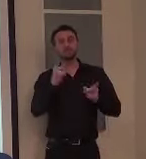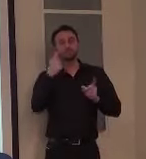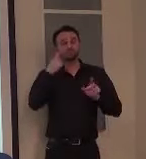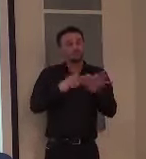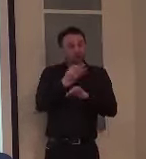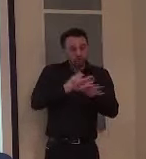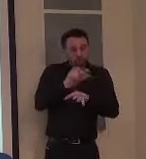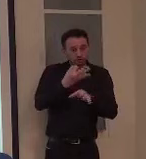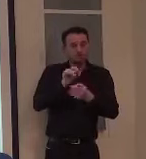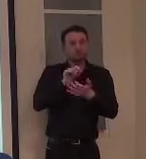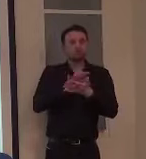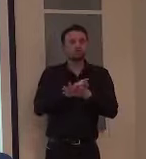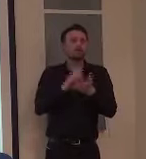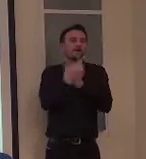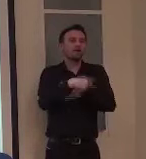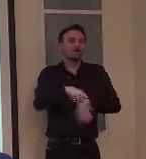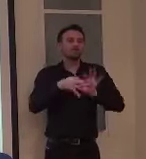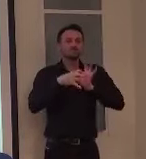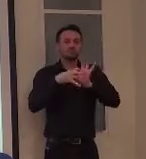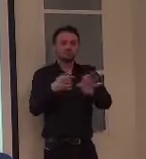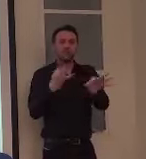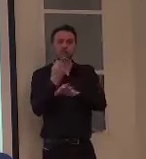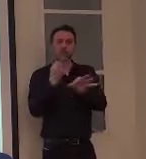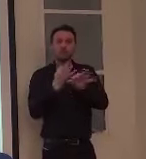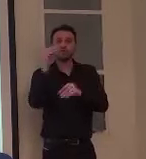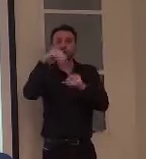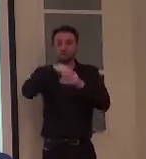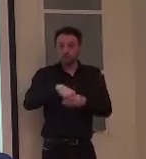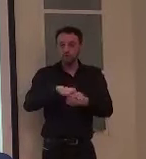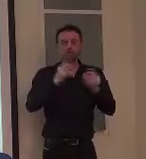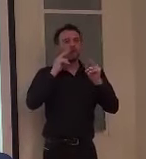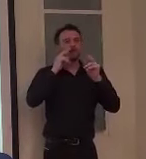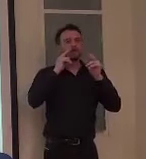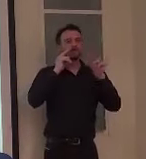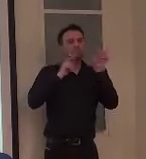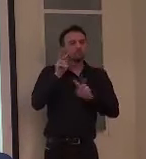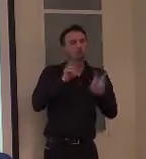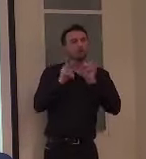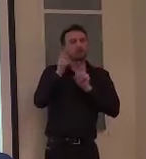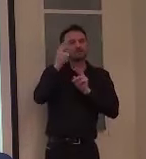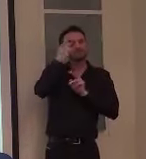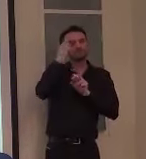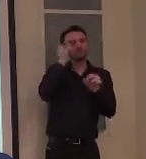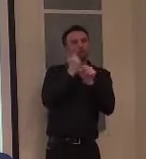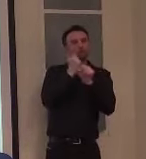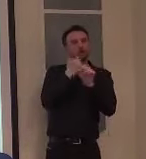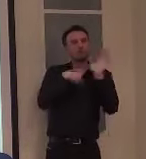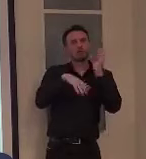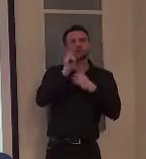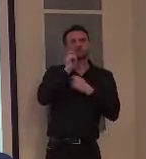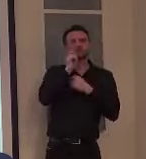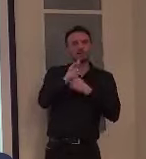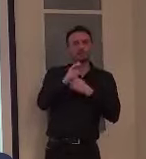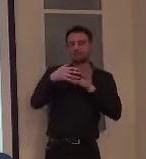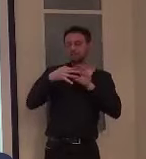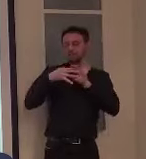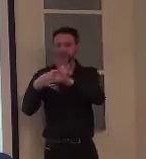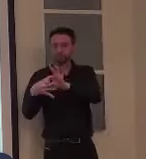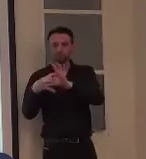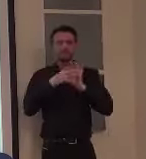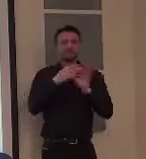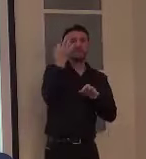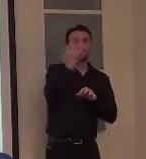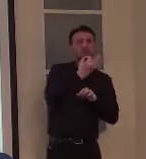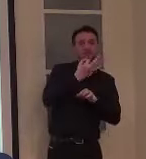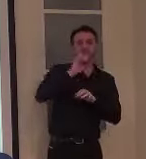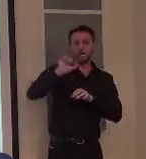conocimientos sobre aspectos ligados a la educación inclusiva aunque el trabajo más sistemático de las modalidades especiales